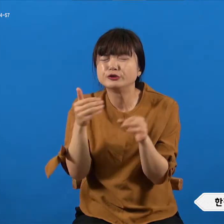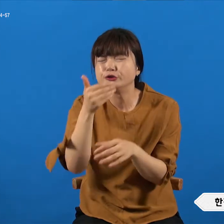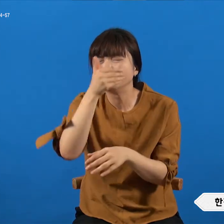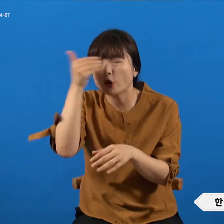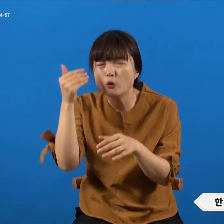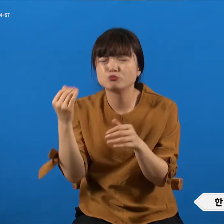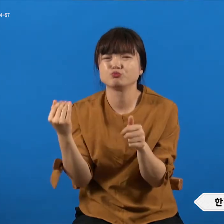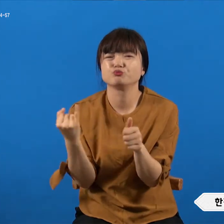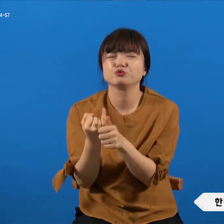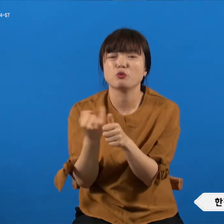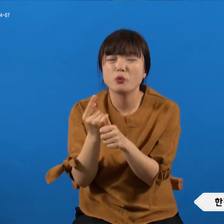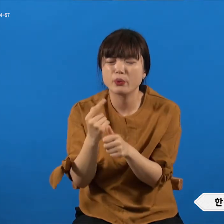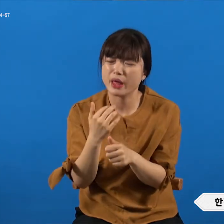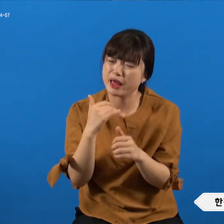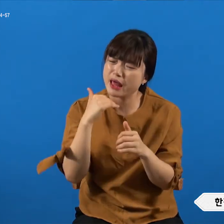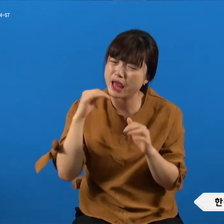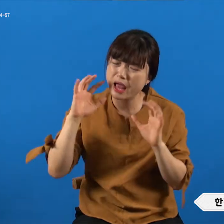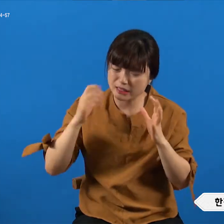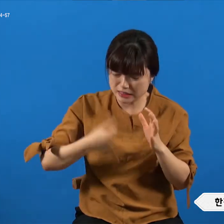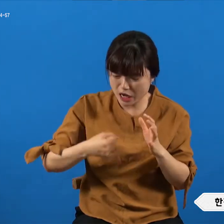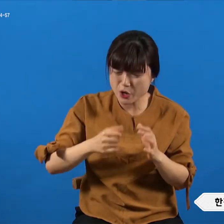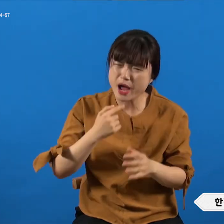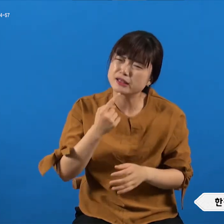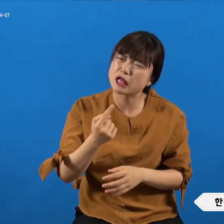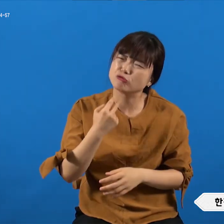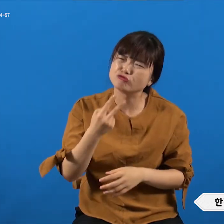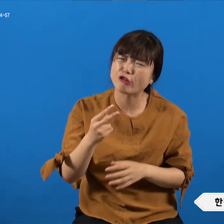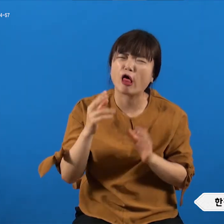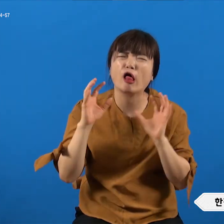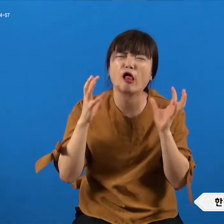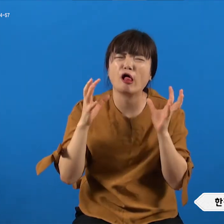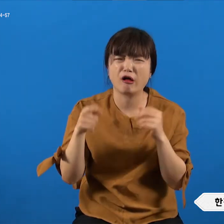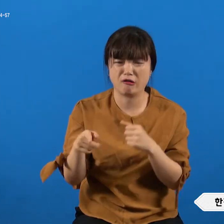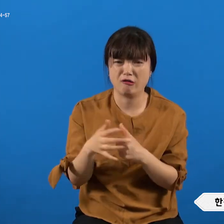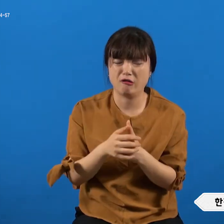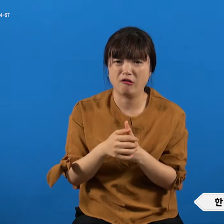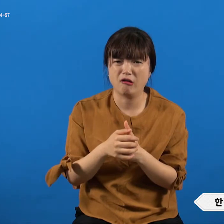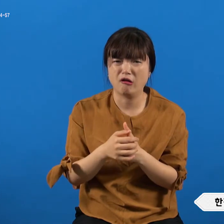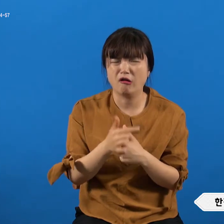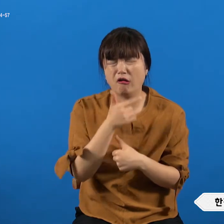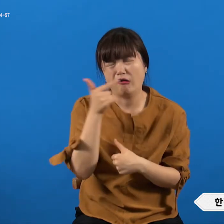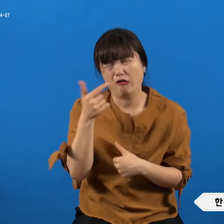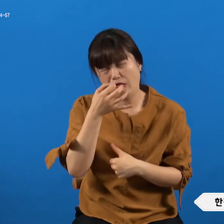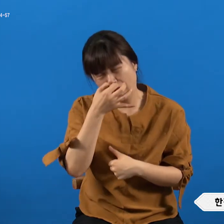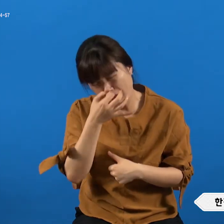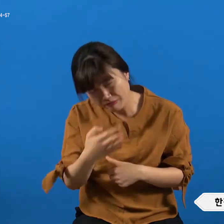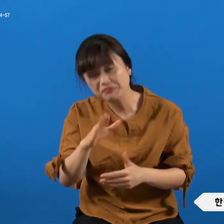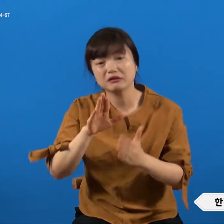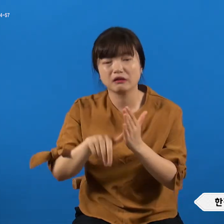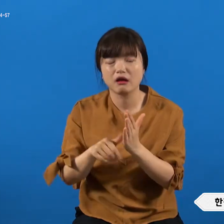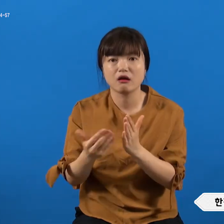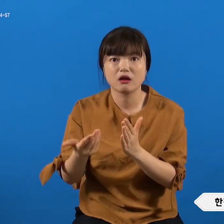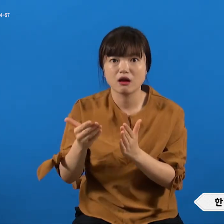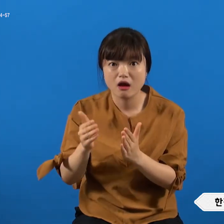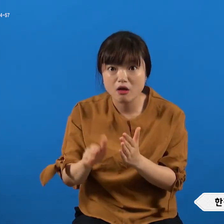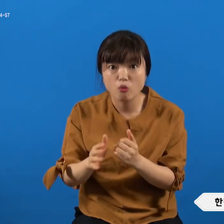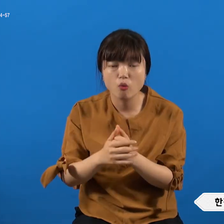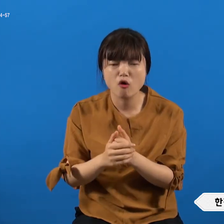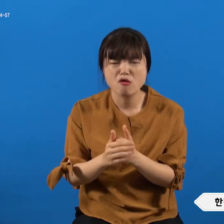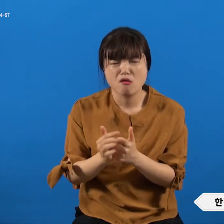자녀들이 1살, 2살, 3살, 4살 그래가지고 참 너무 힘들 때인데 그래도 막